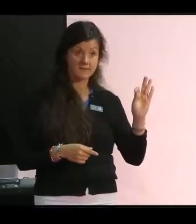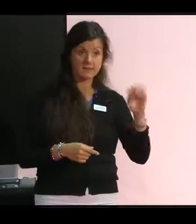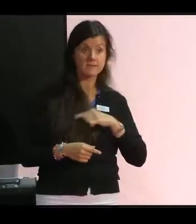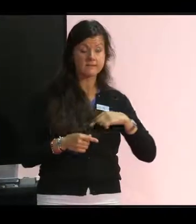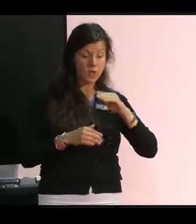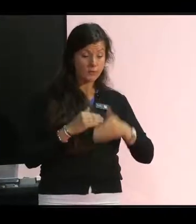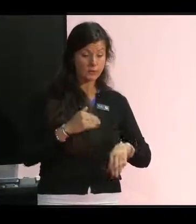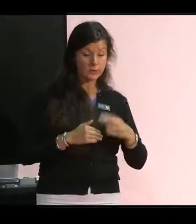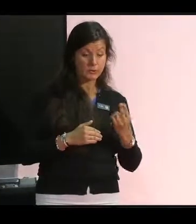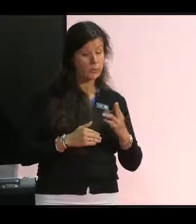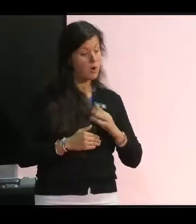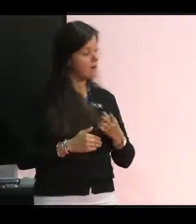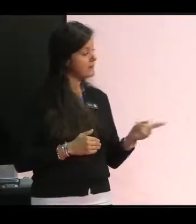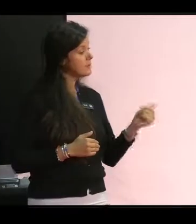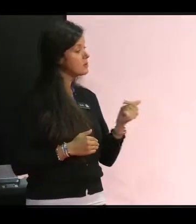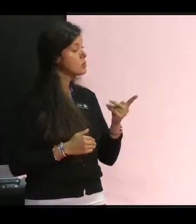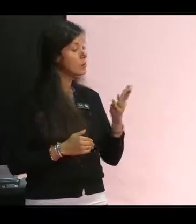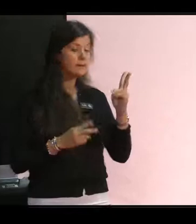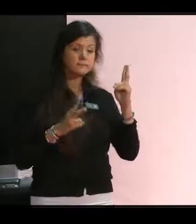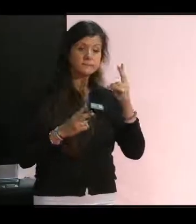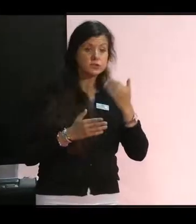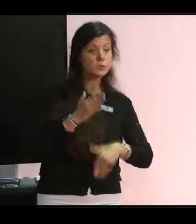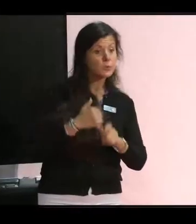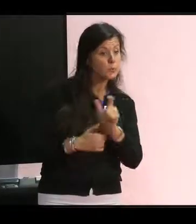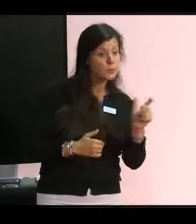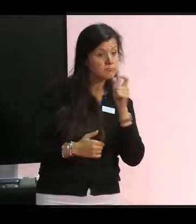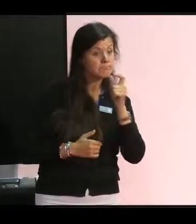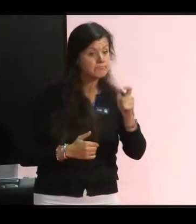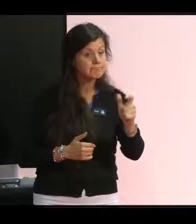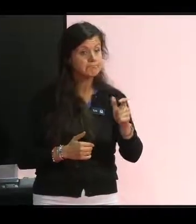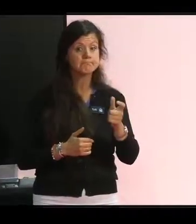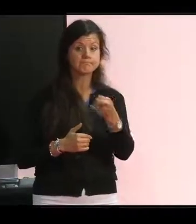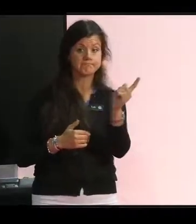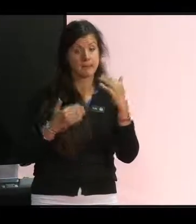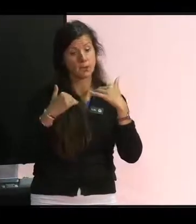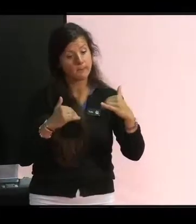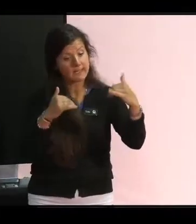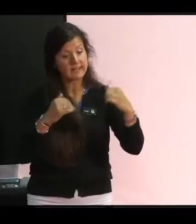några slutord ni vill säga till de som sitter i publiken, andra organisationer, aktivister?